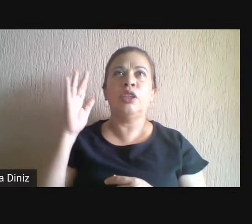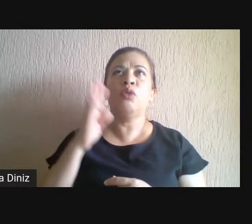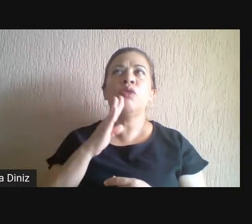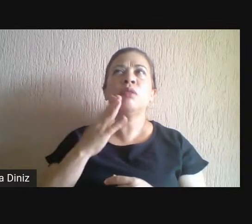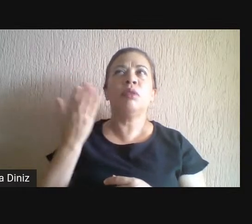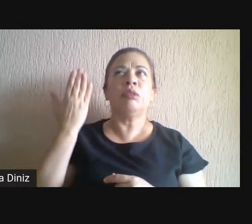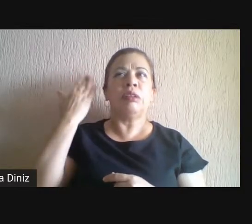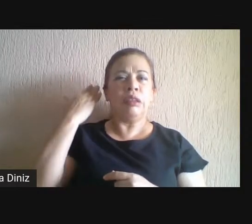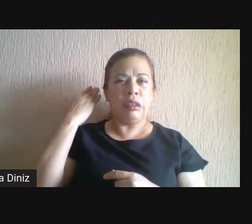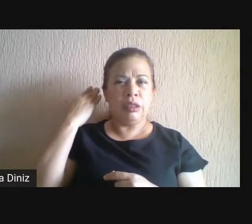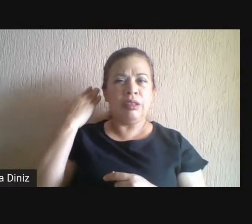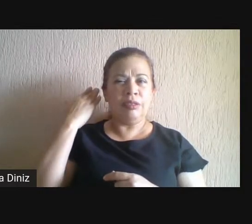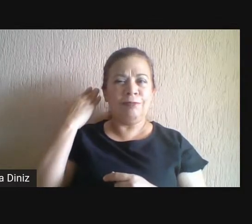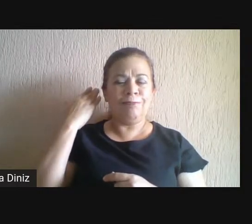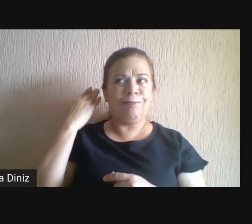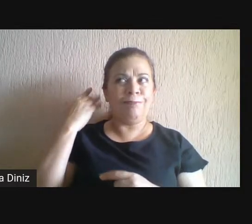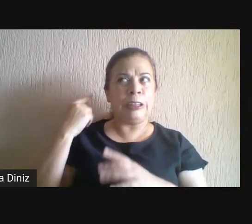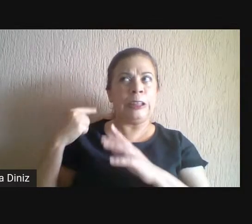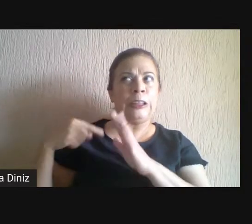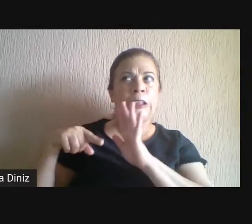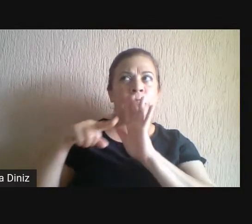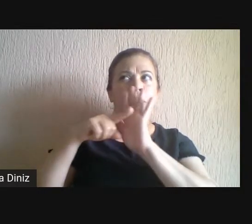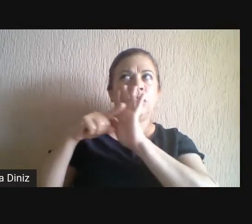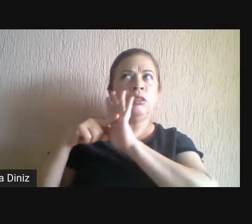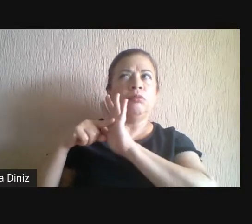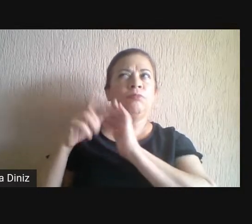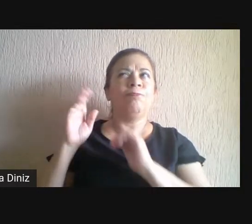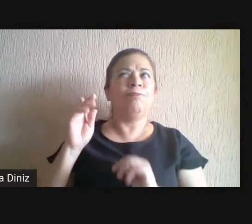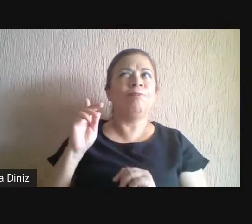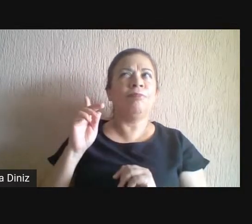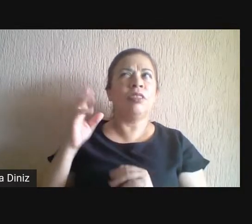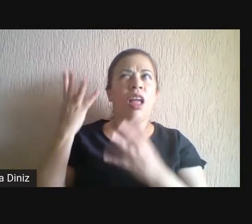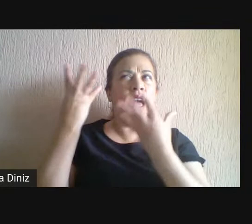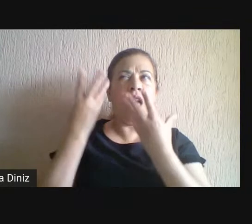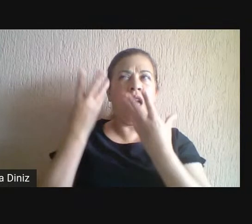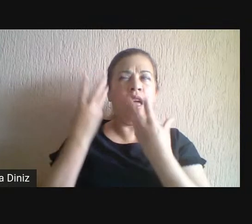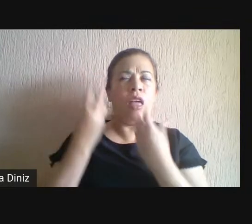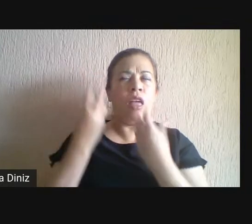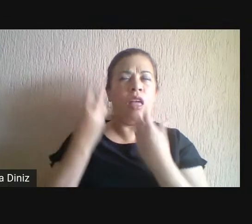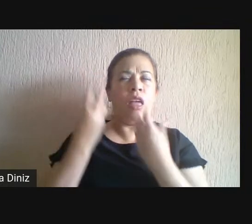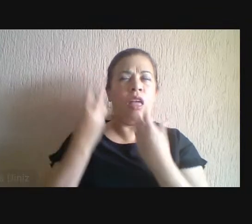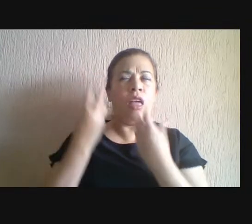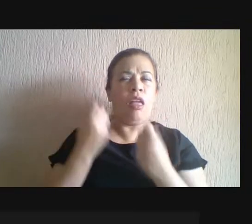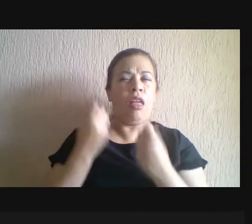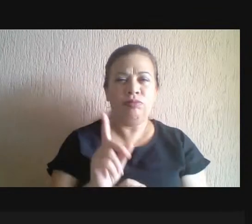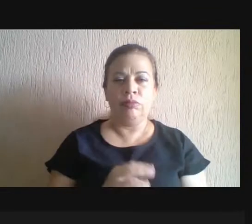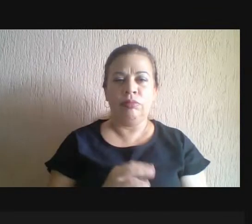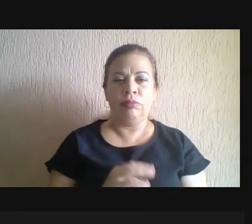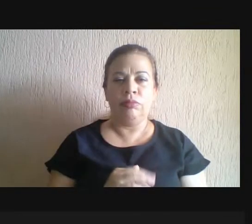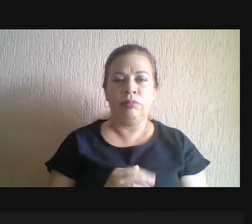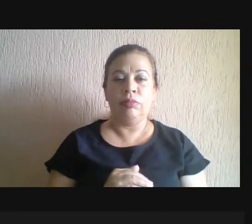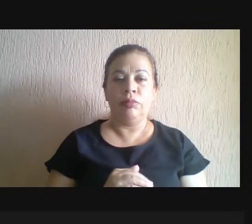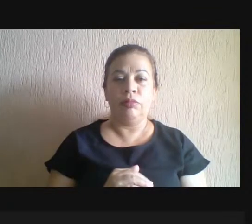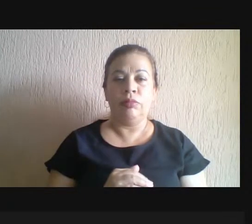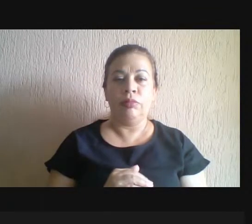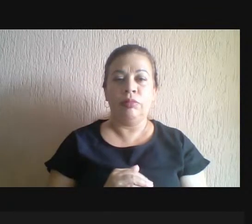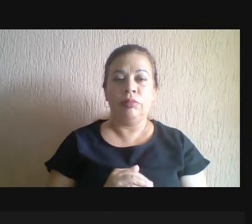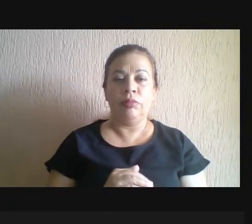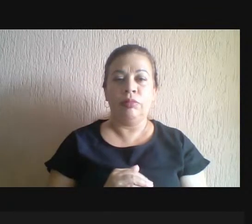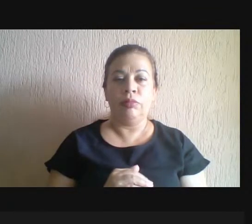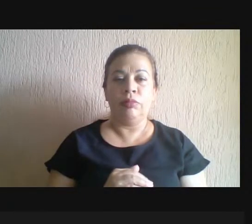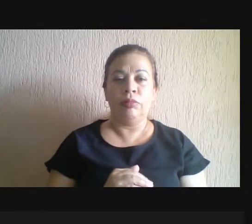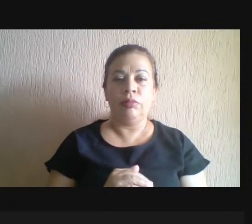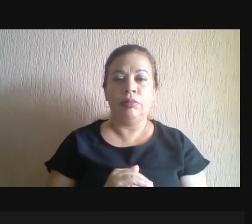negando as referências que tu tem. É por isso, inclusive, que a gente muitas vezes a gente debate nos institutos